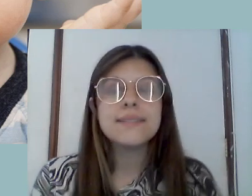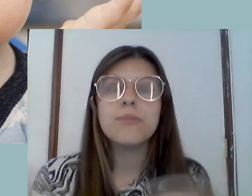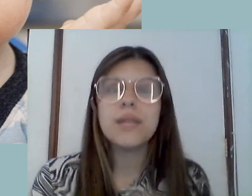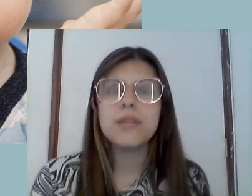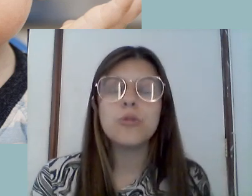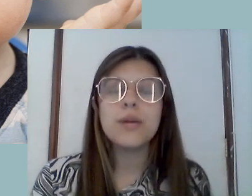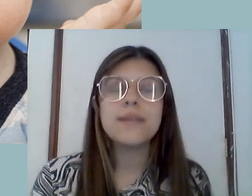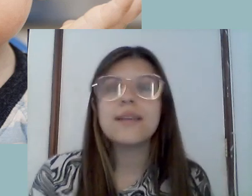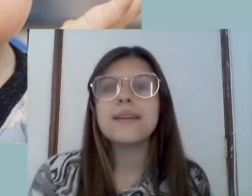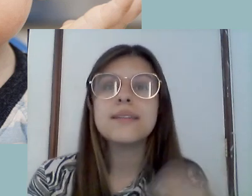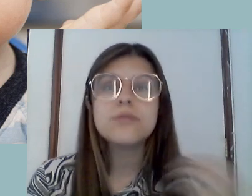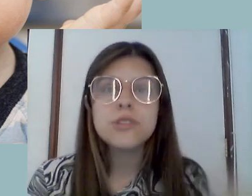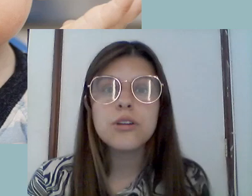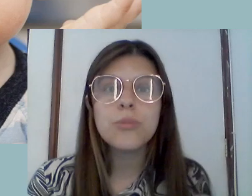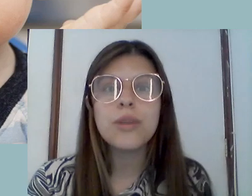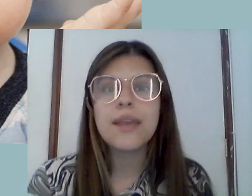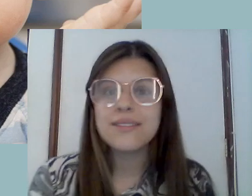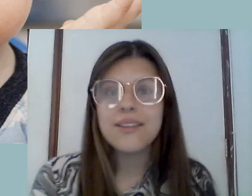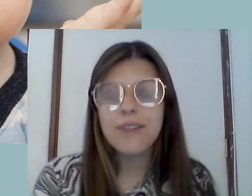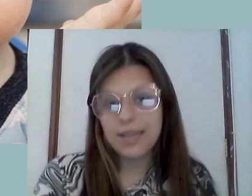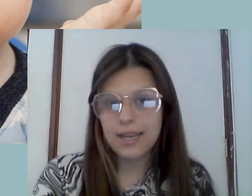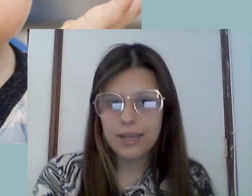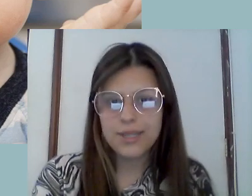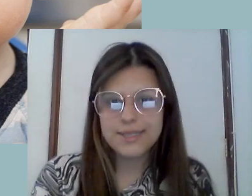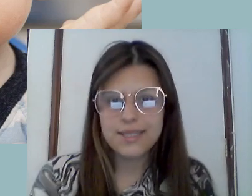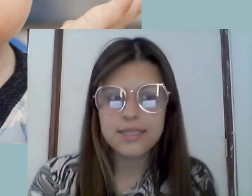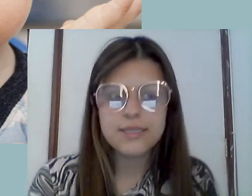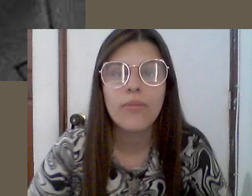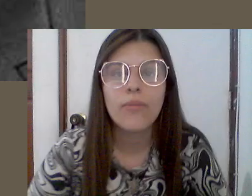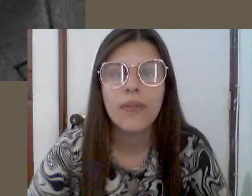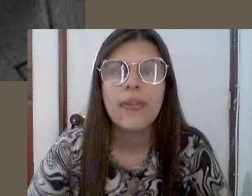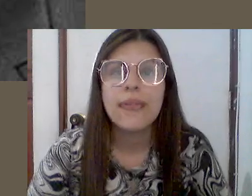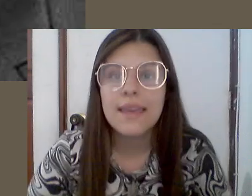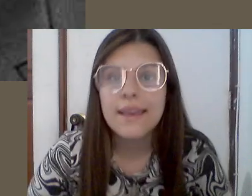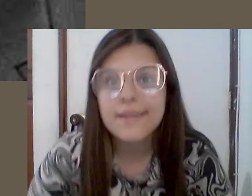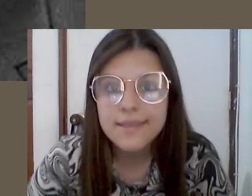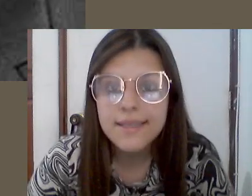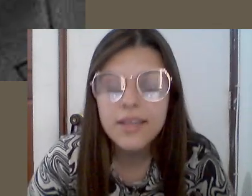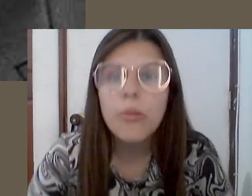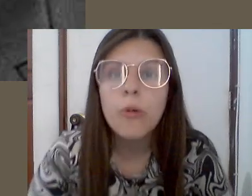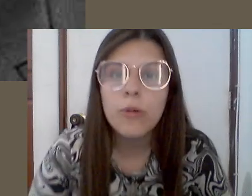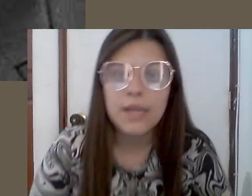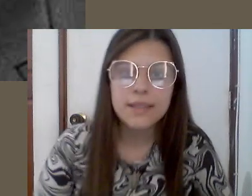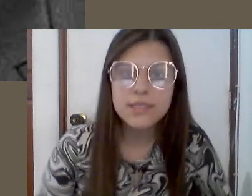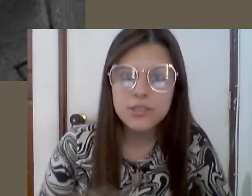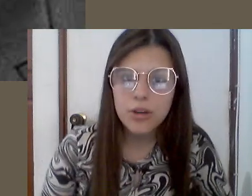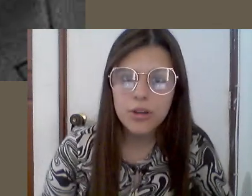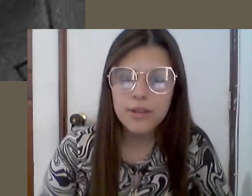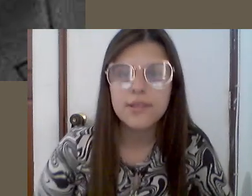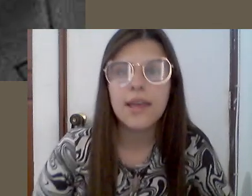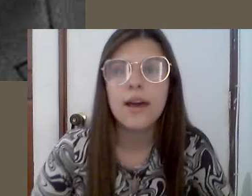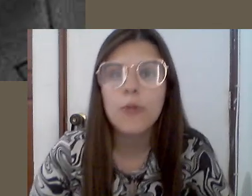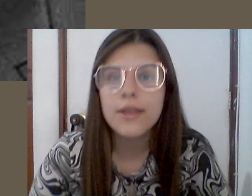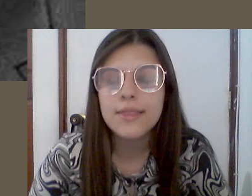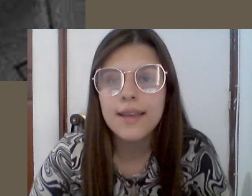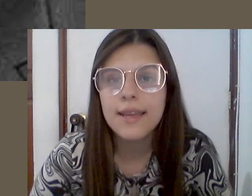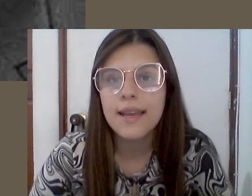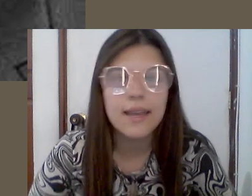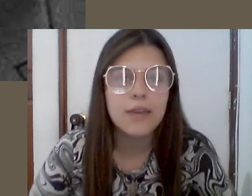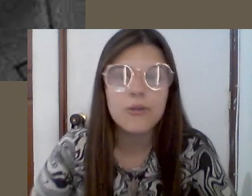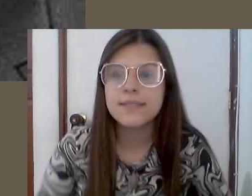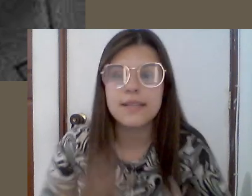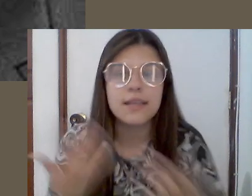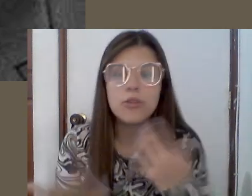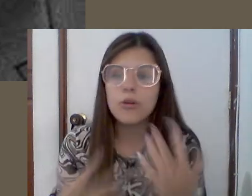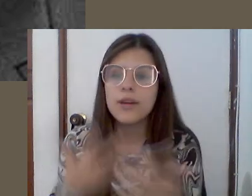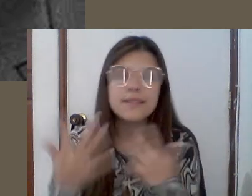adelante, esa similitud entre esa acción comunicativa y la lengua de señas. Y es así como William Stokes se da cuenta de que la